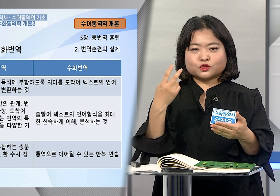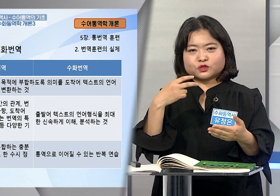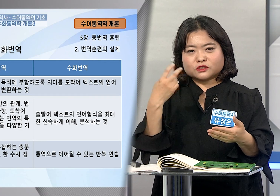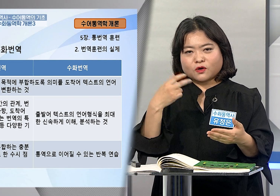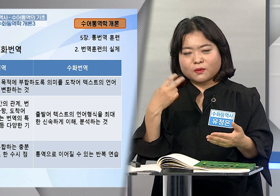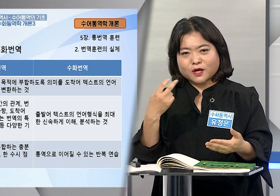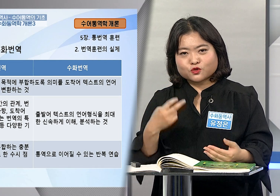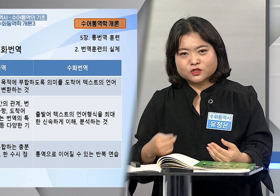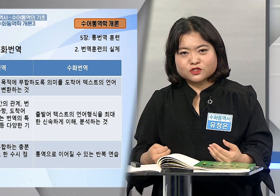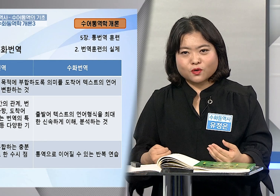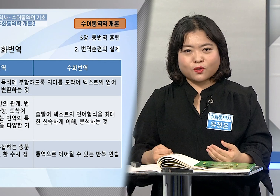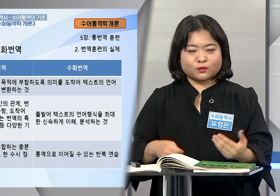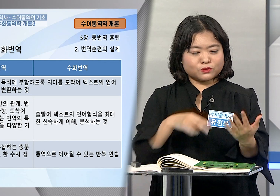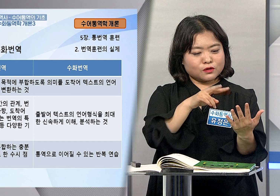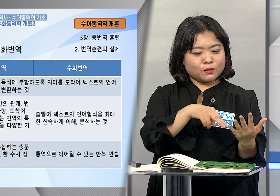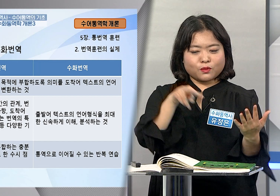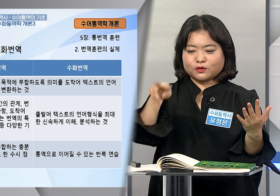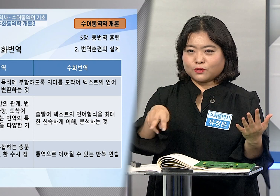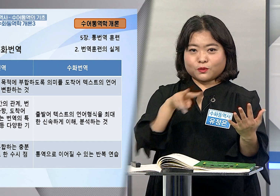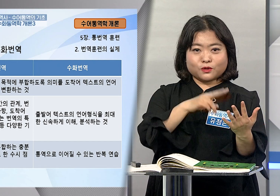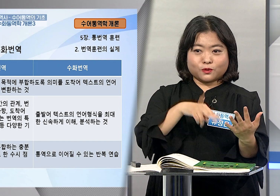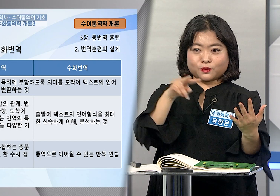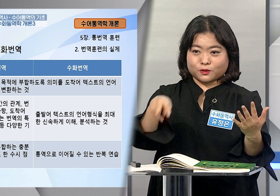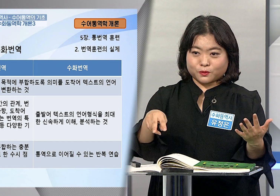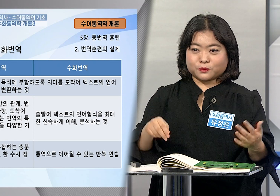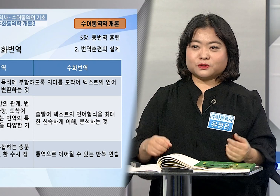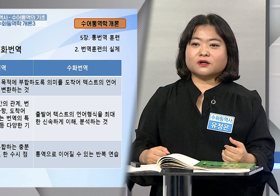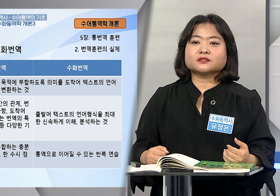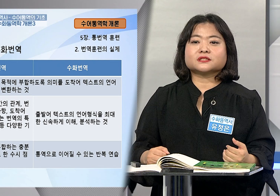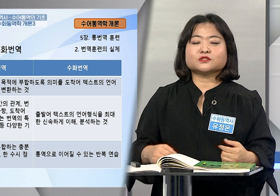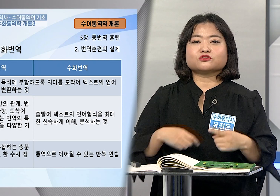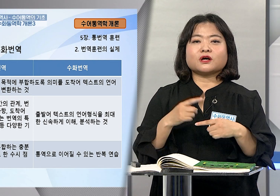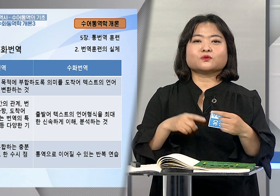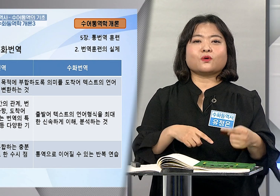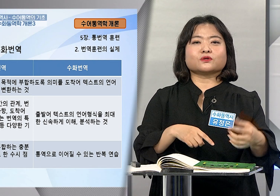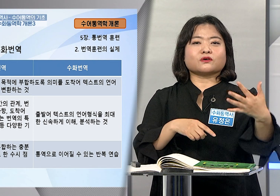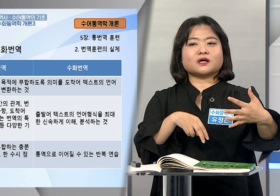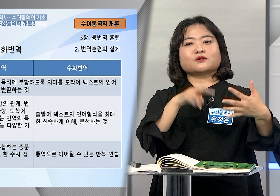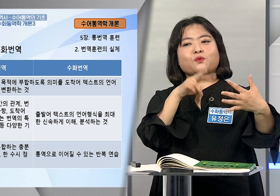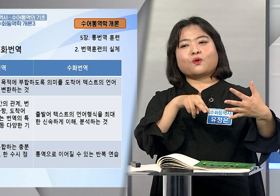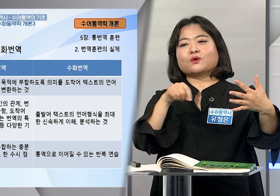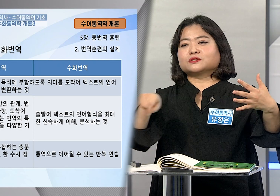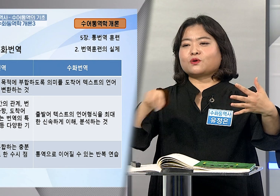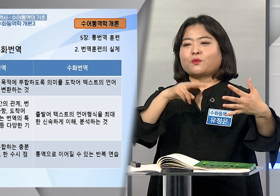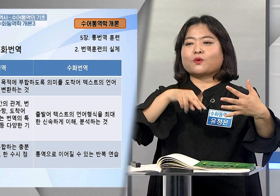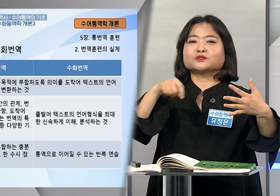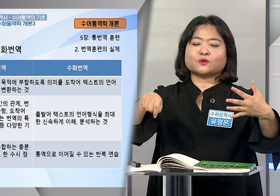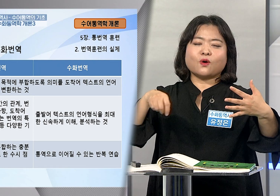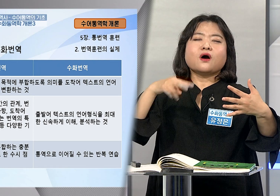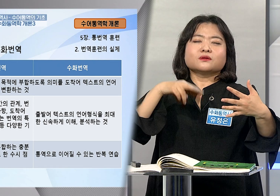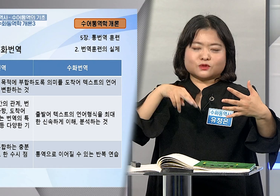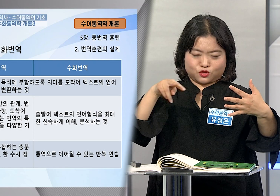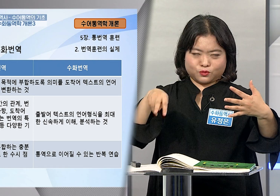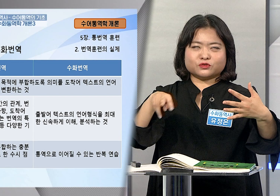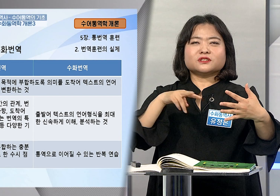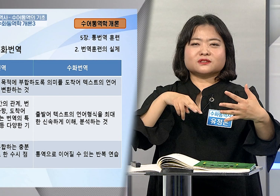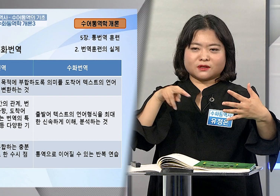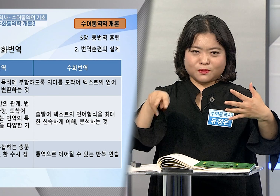수시 점검할 수 있죠. 읽어보고. 역시 수화도 영상을 보고 쓰고 충분히 점검할